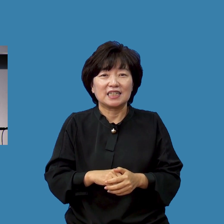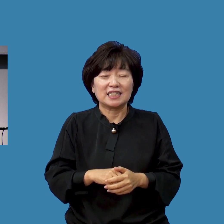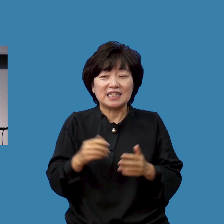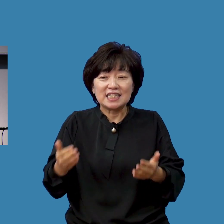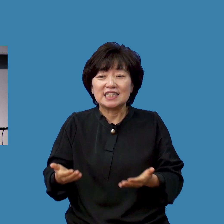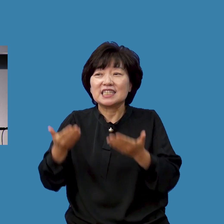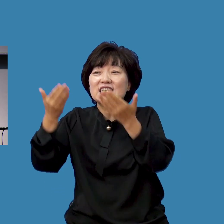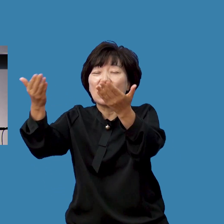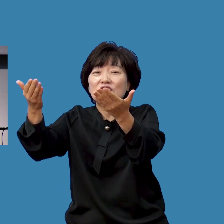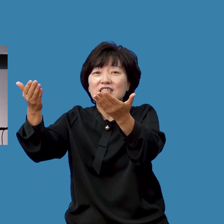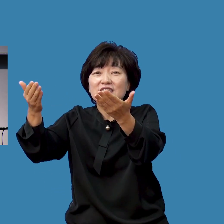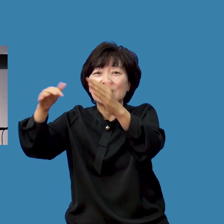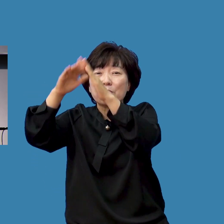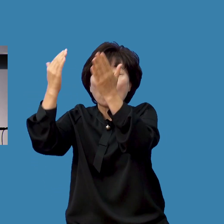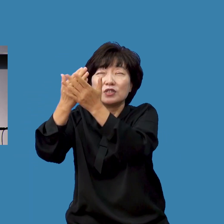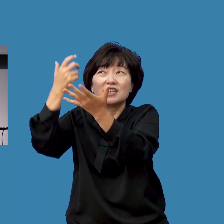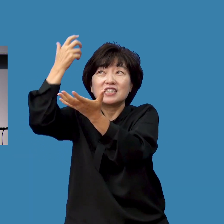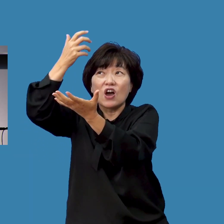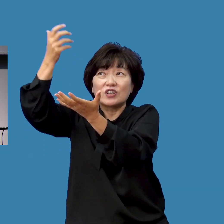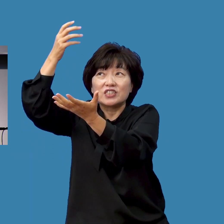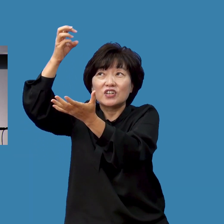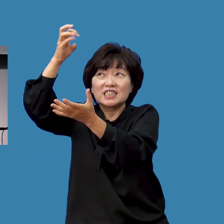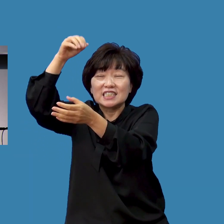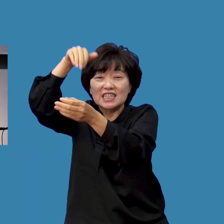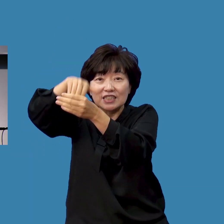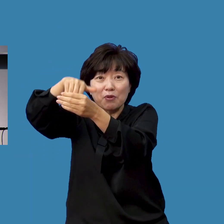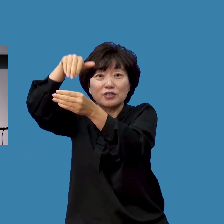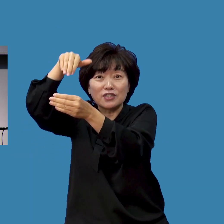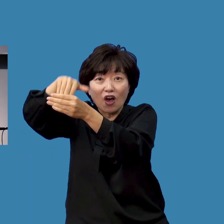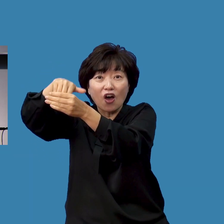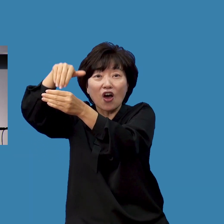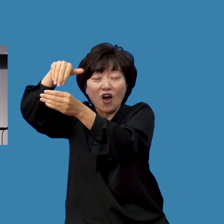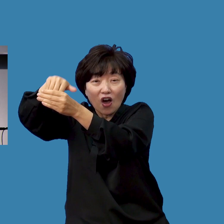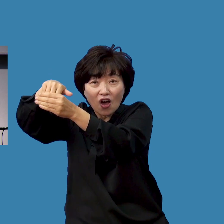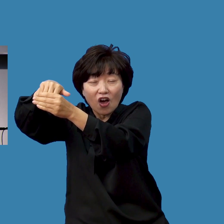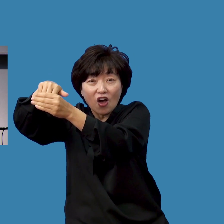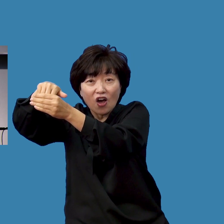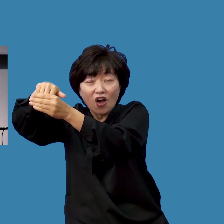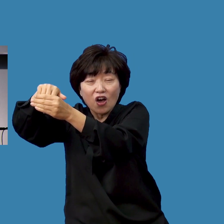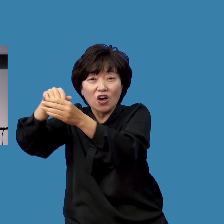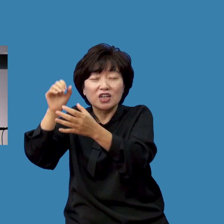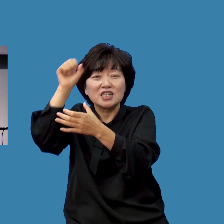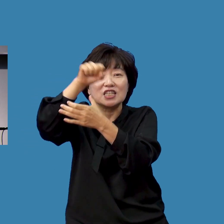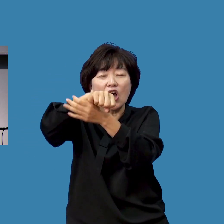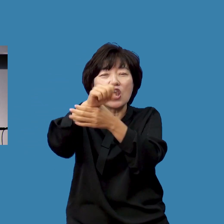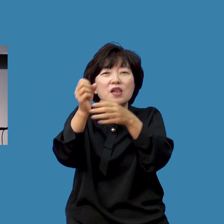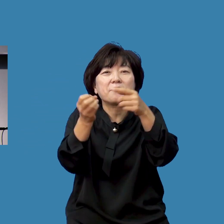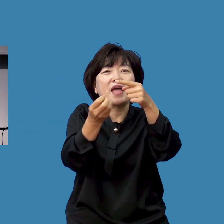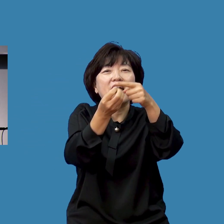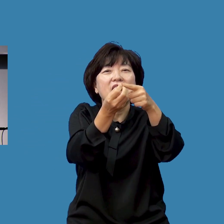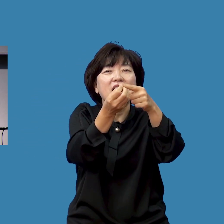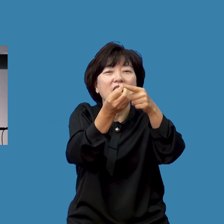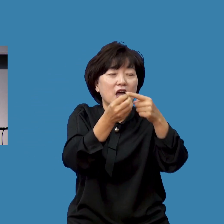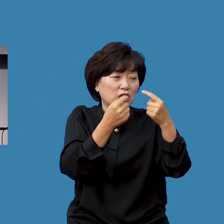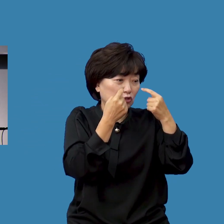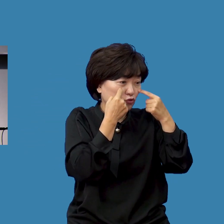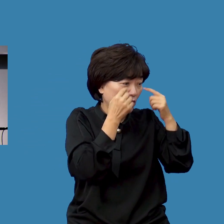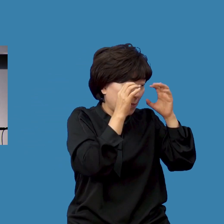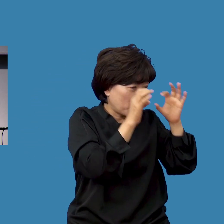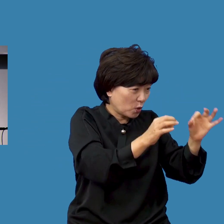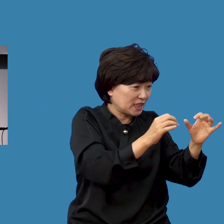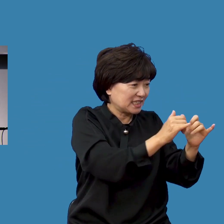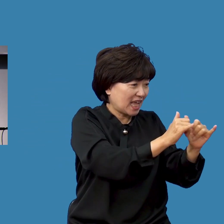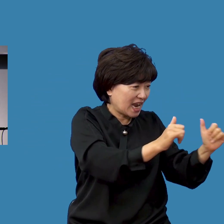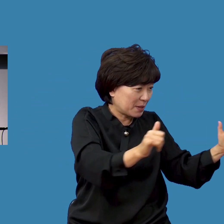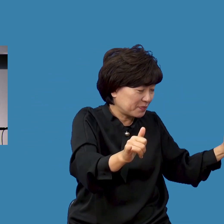이 드려진 모든 영적인 씨앗을 심은 거야. 그랬더니 그 열매로 뭐를 얻은 거예요? 눈에